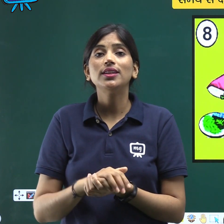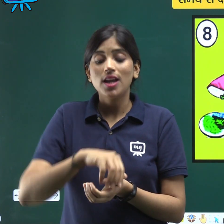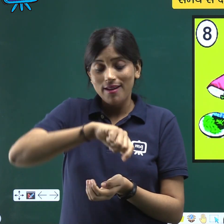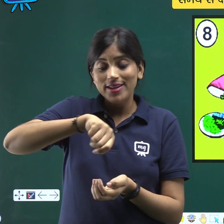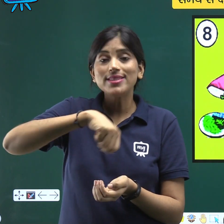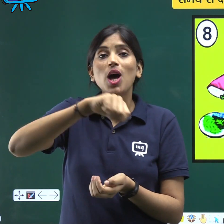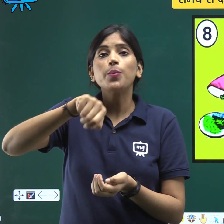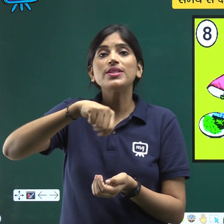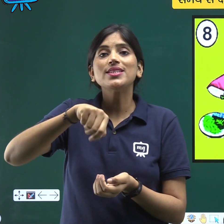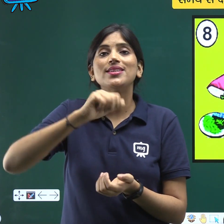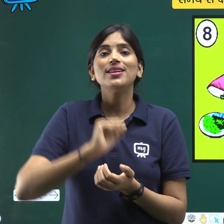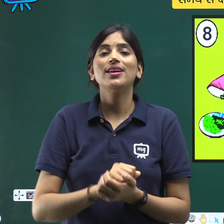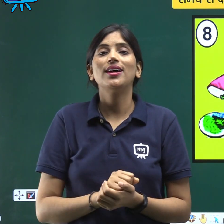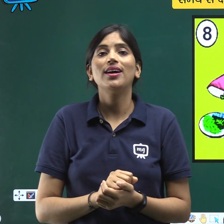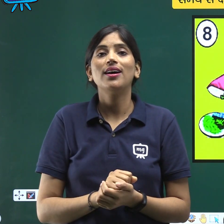सब्जी,